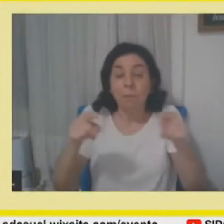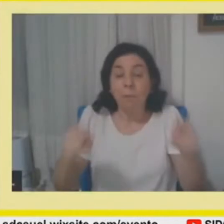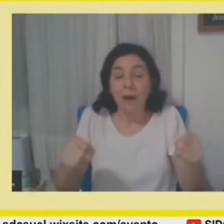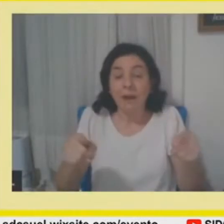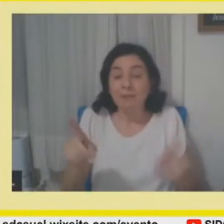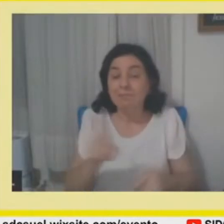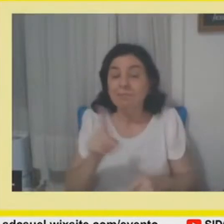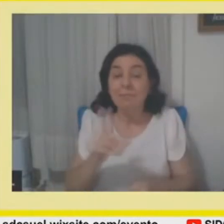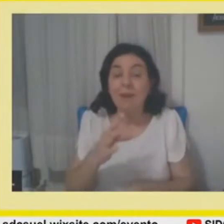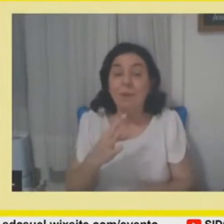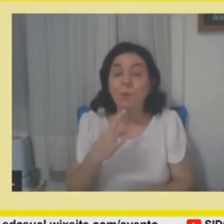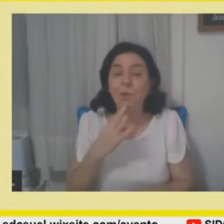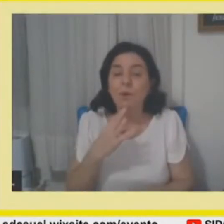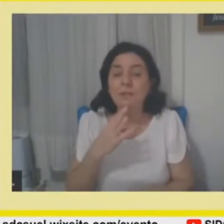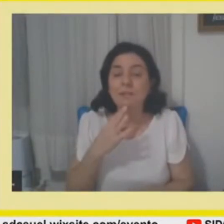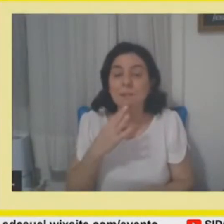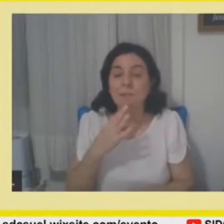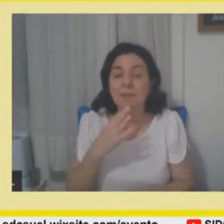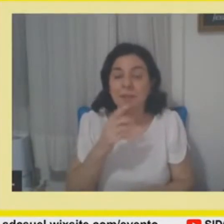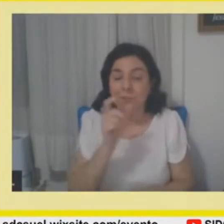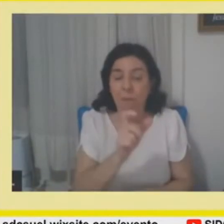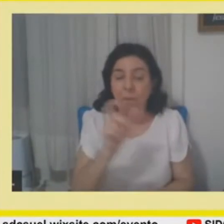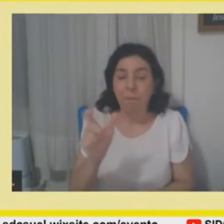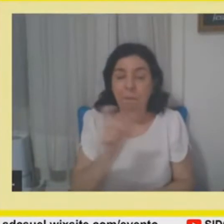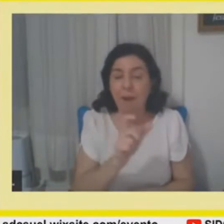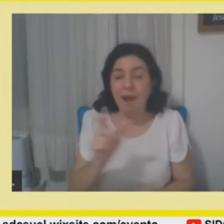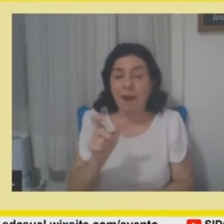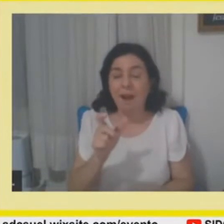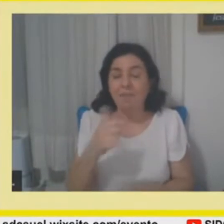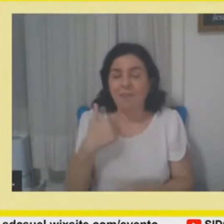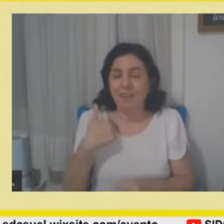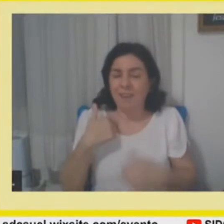Então eu fiquei durante esse curto período lá.